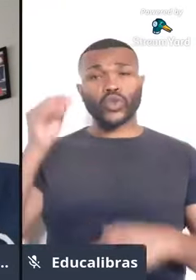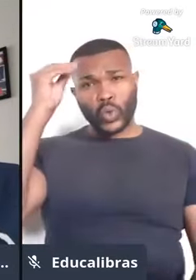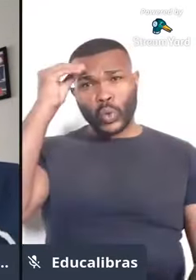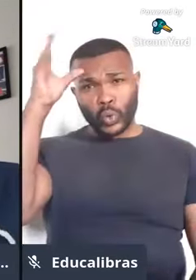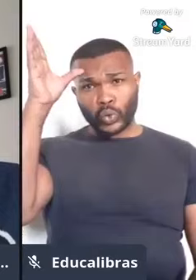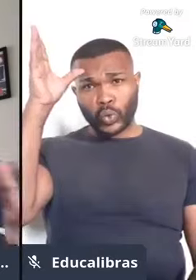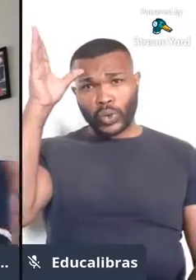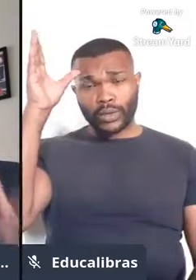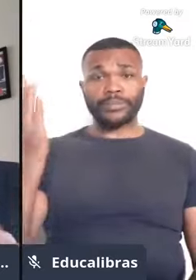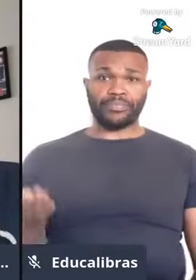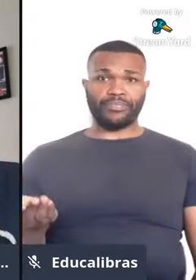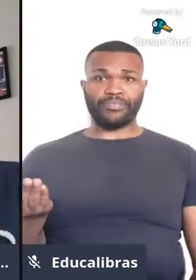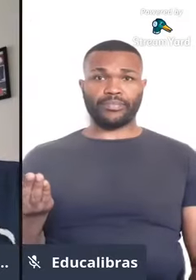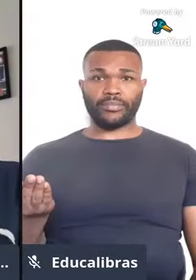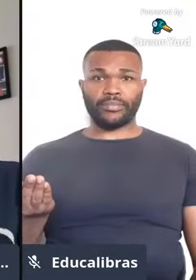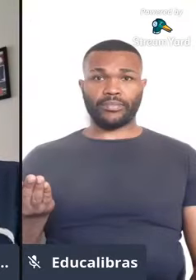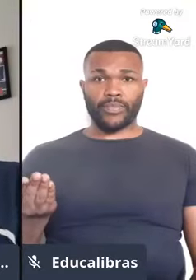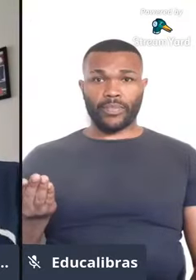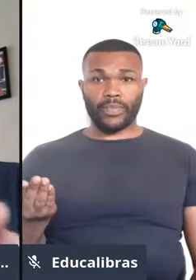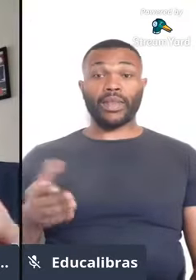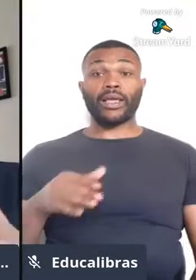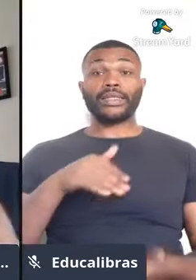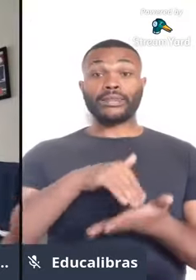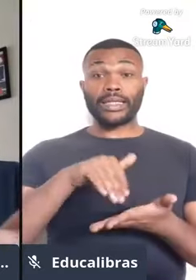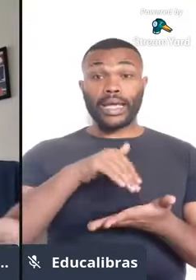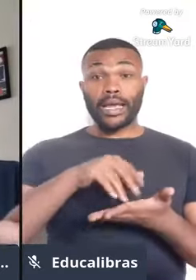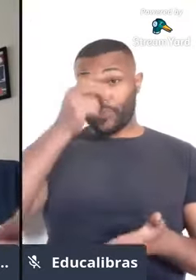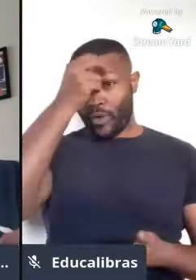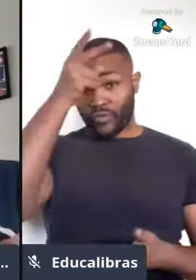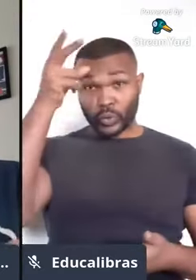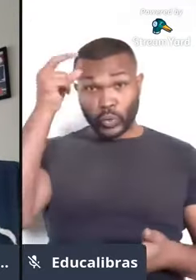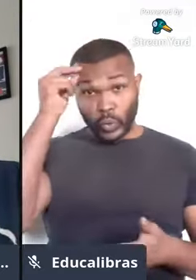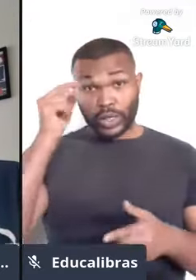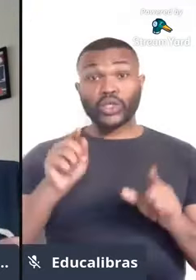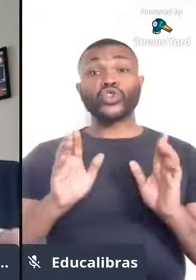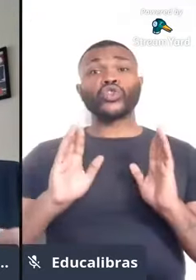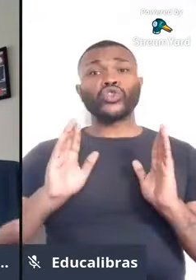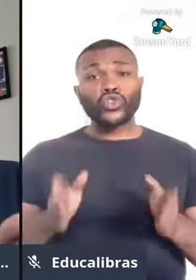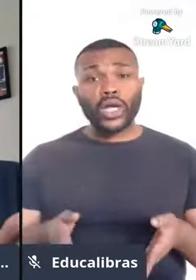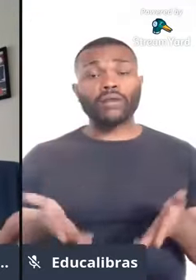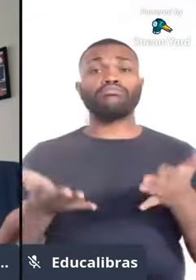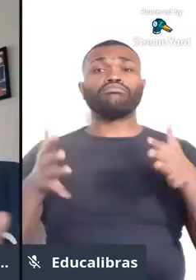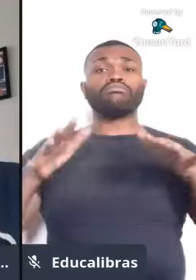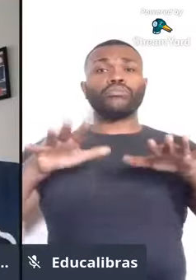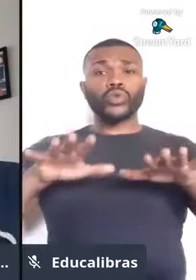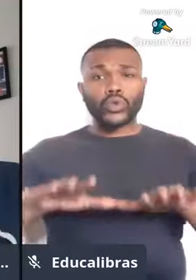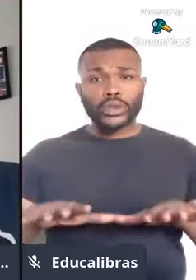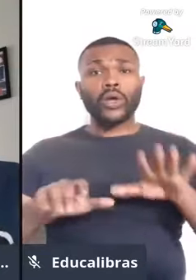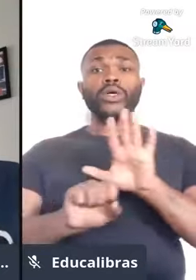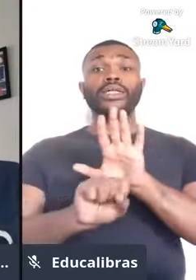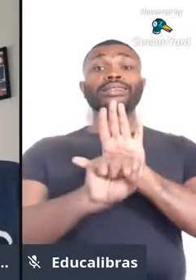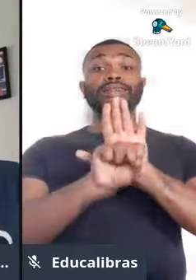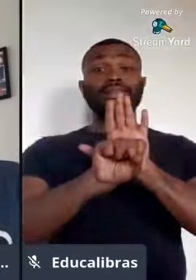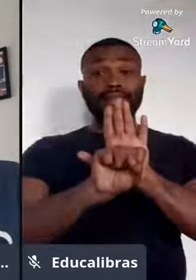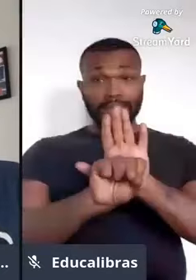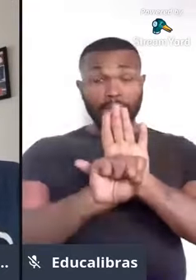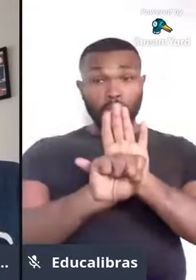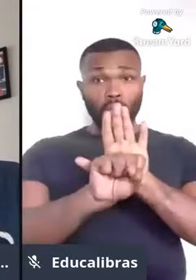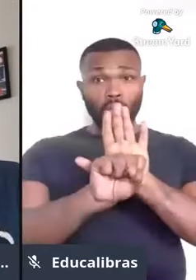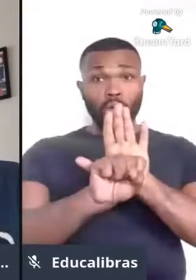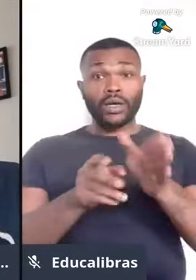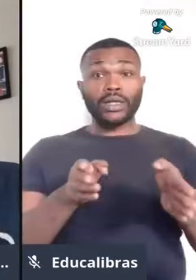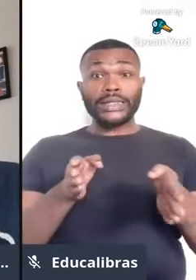né? E a Secretaria Municipal tem falado muito sobre a inclusão dos símbolos de acessibilidade nos guias culturais dos